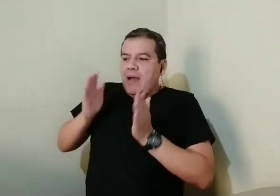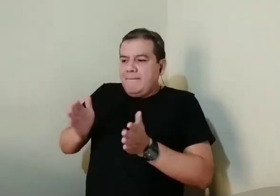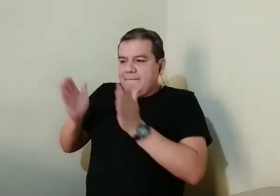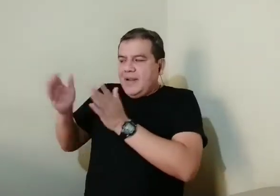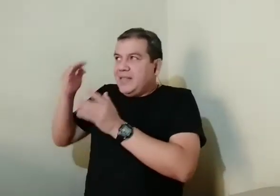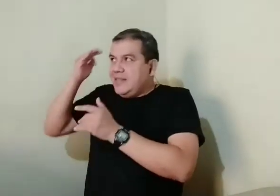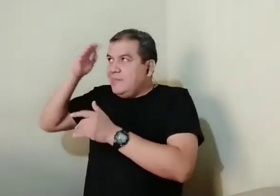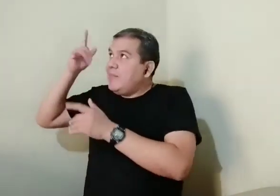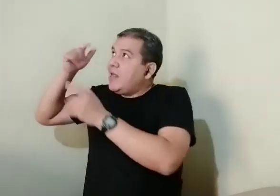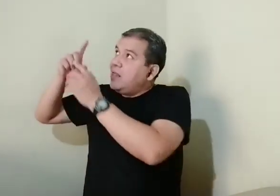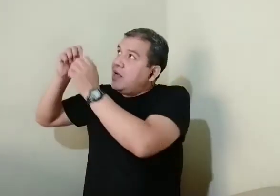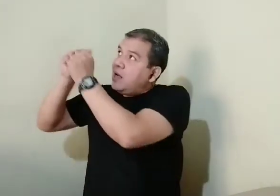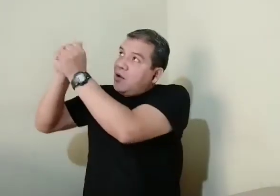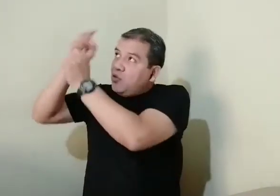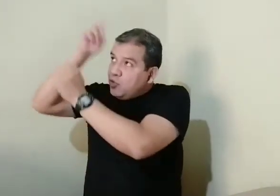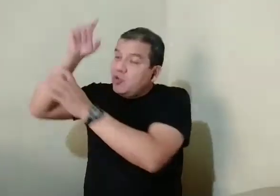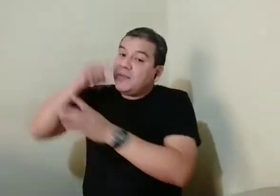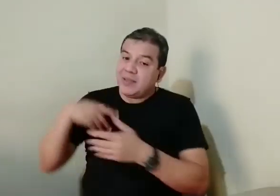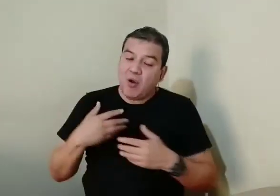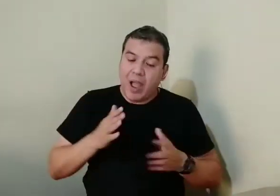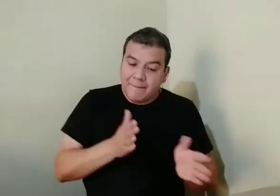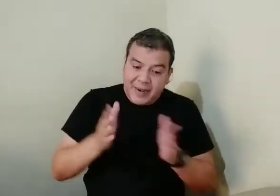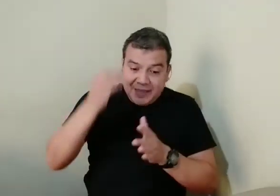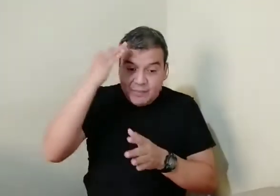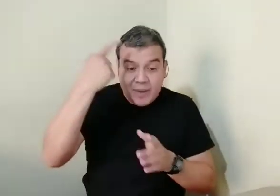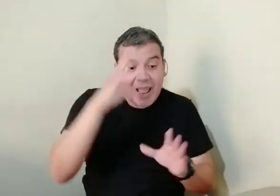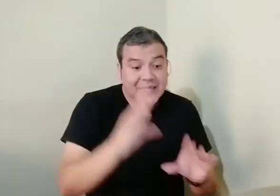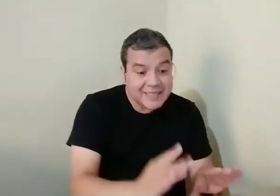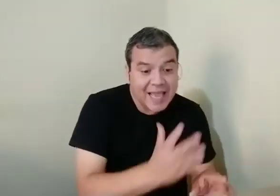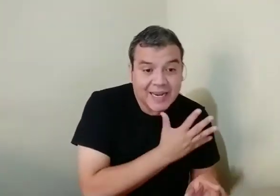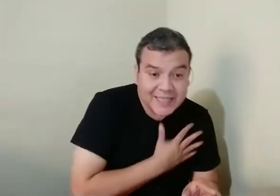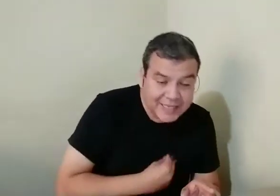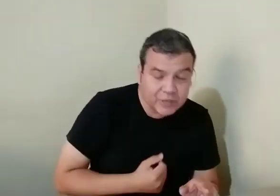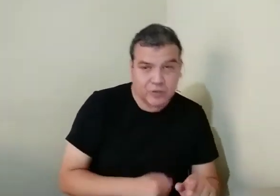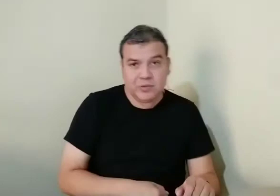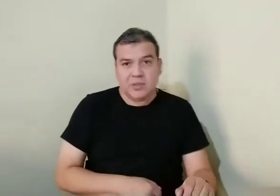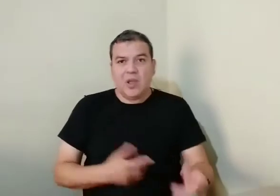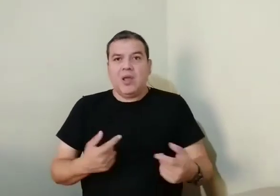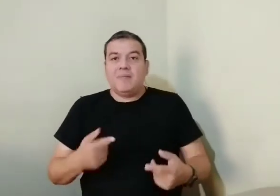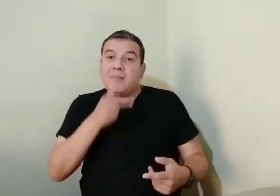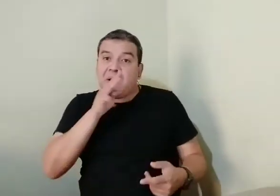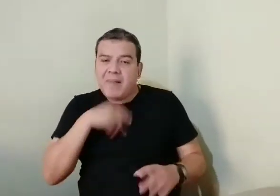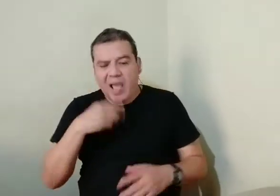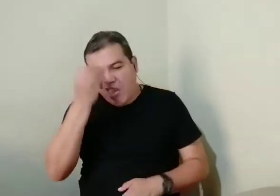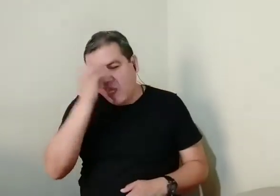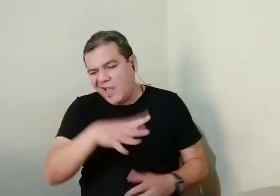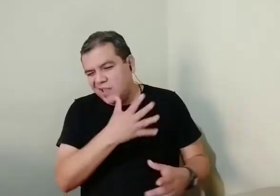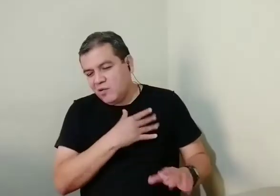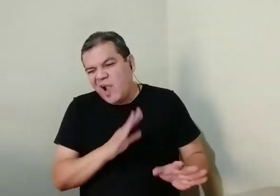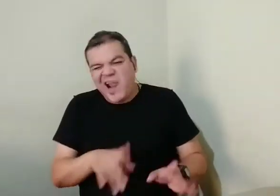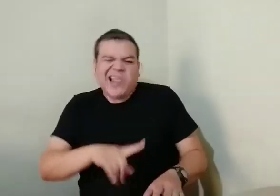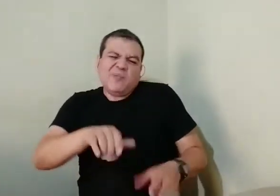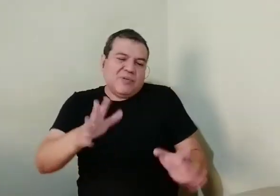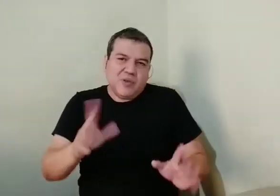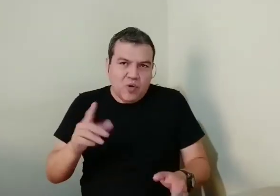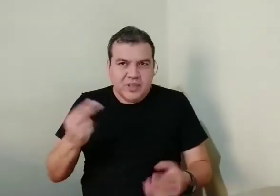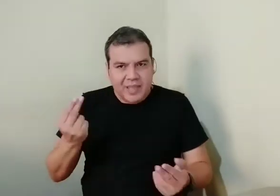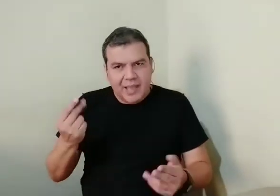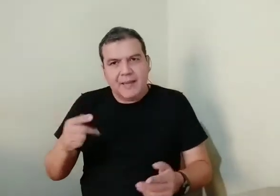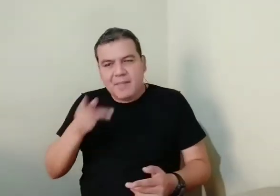El primer maestro del niño es la madre. En las manos de ésta se concentra